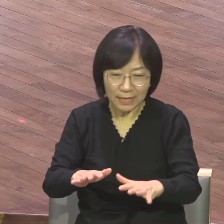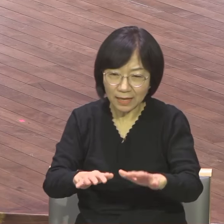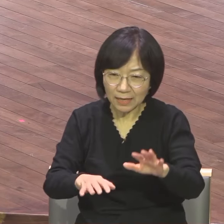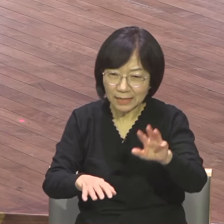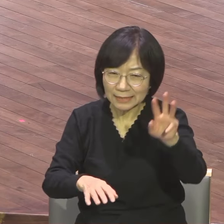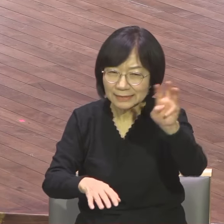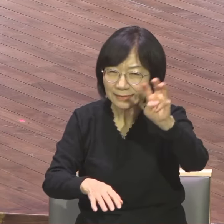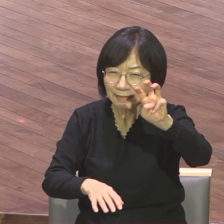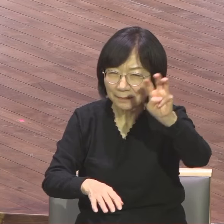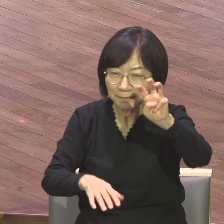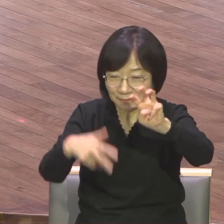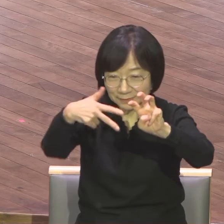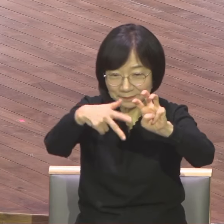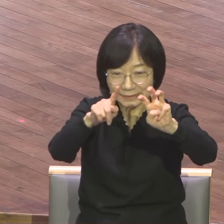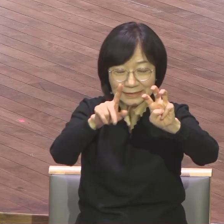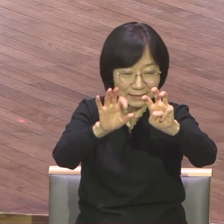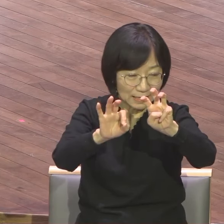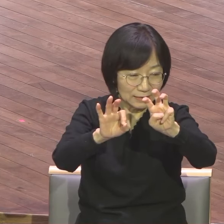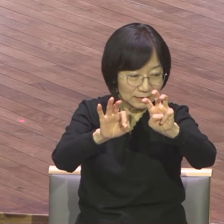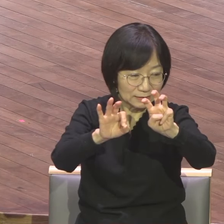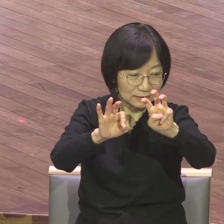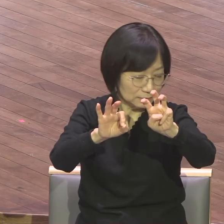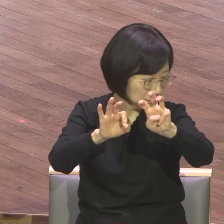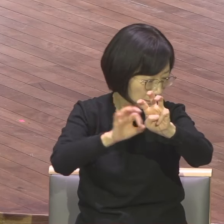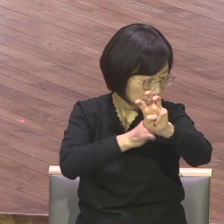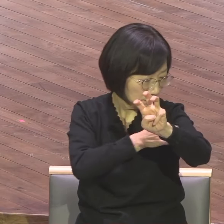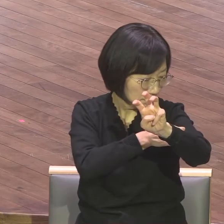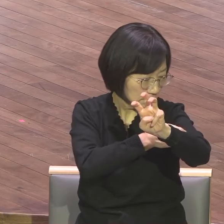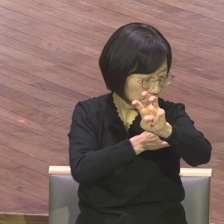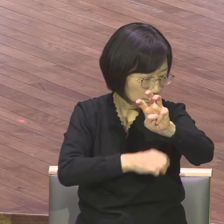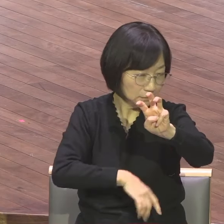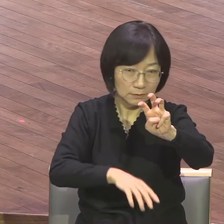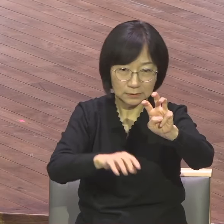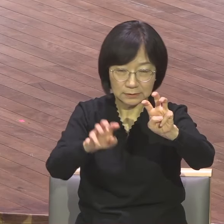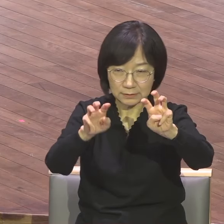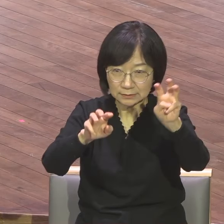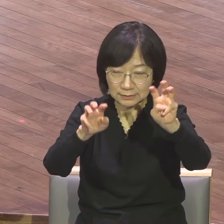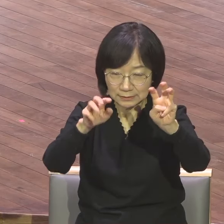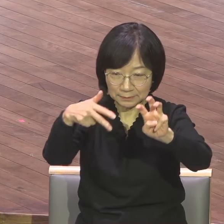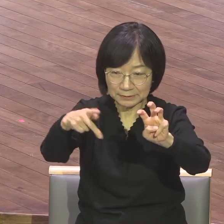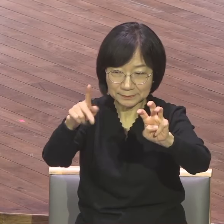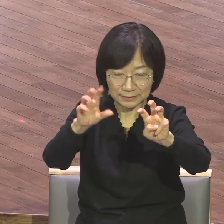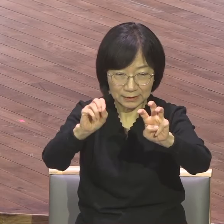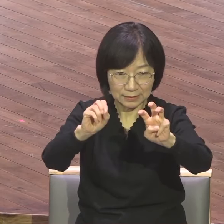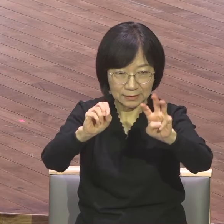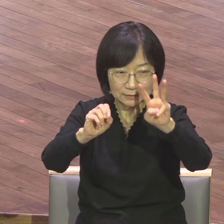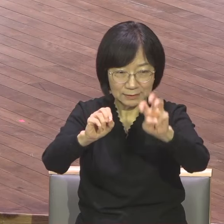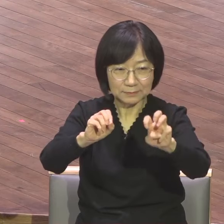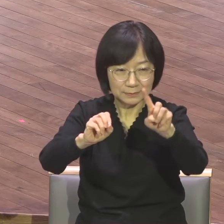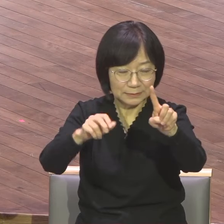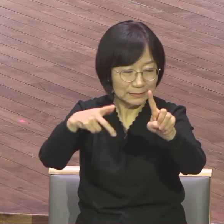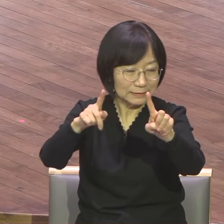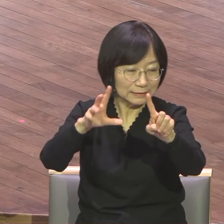아굴이 썼습니다. 아굴의 자문이고 31장은 르무엘 왕의 어머니가